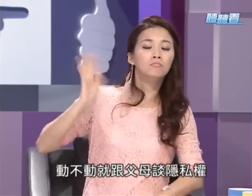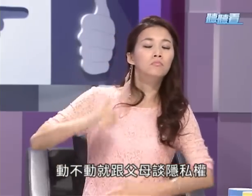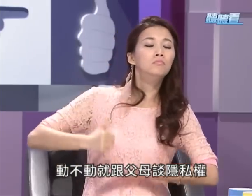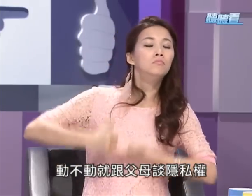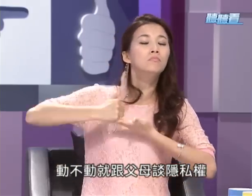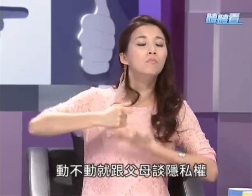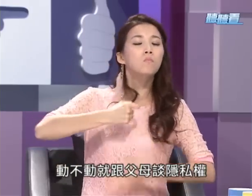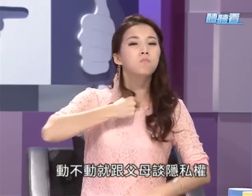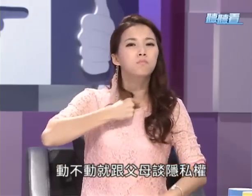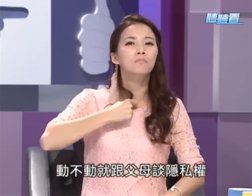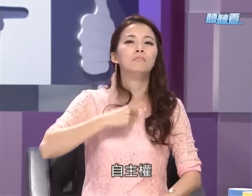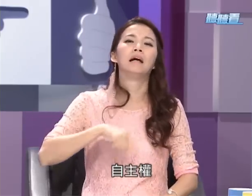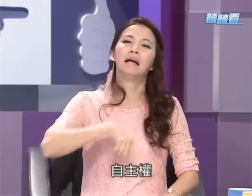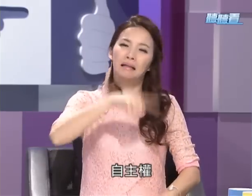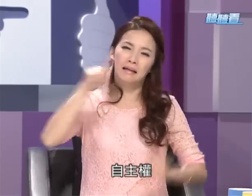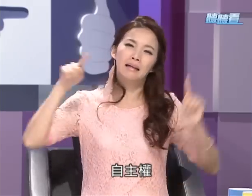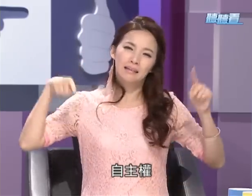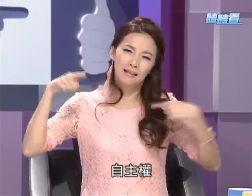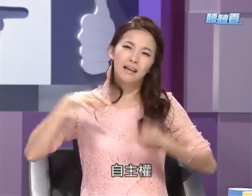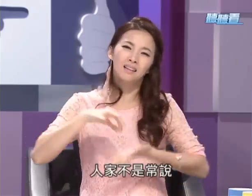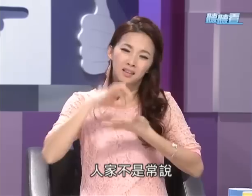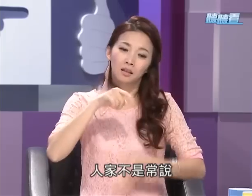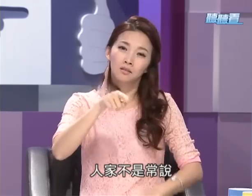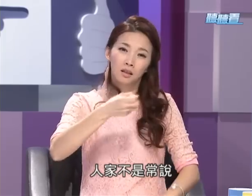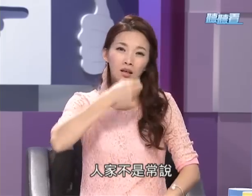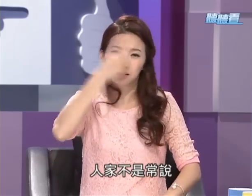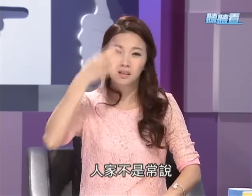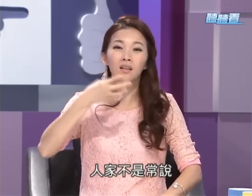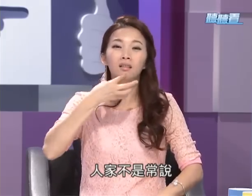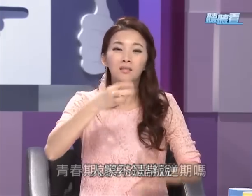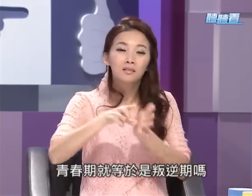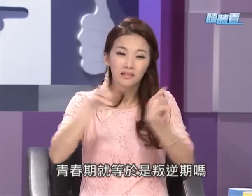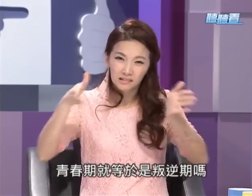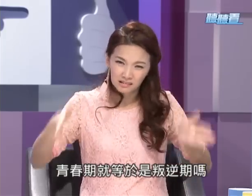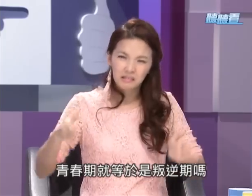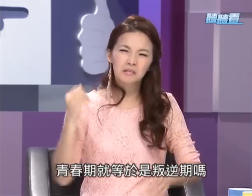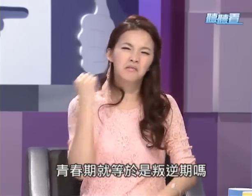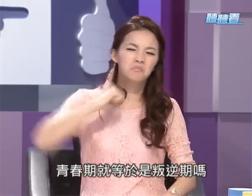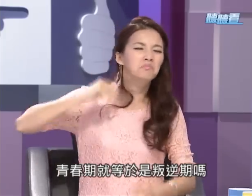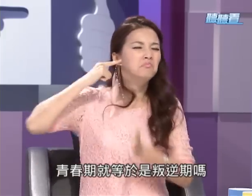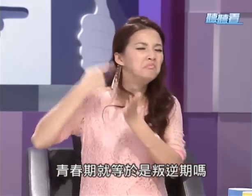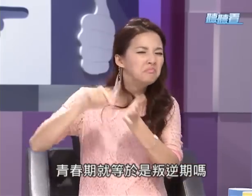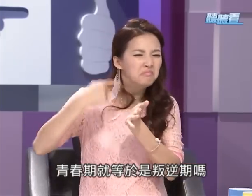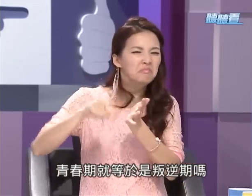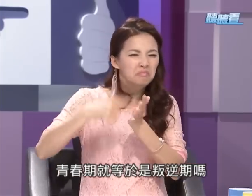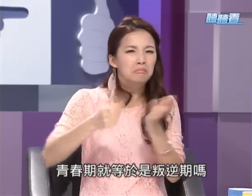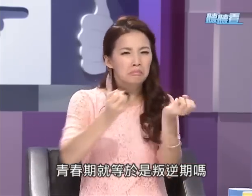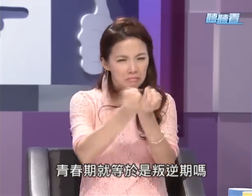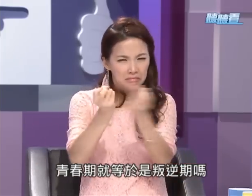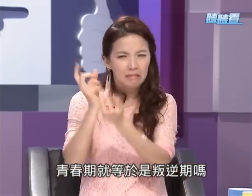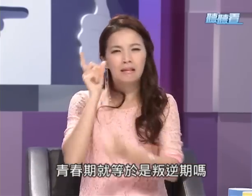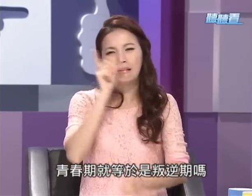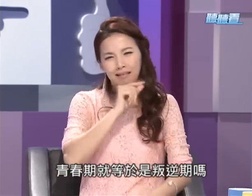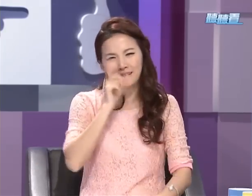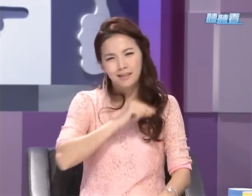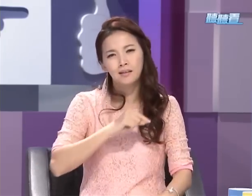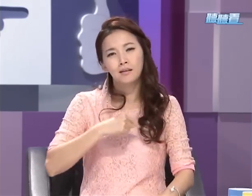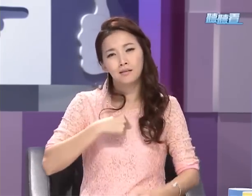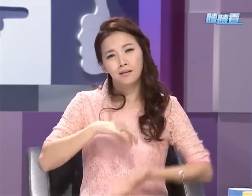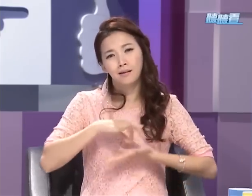私权、自主权。人家不是常说青春期就等于是叛逆期吗？唉，我